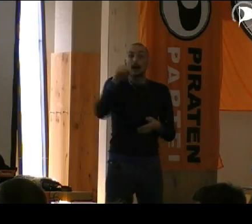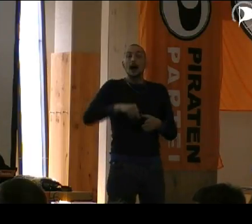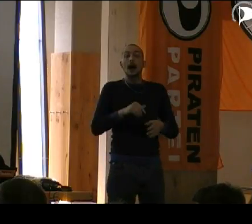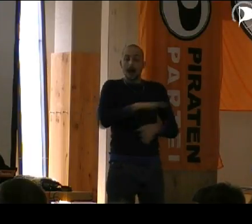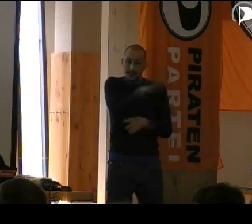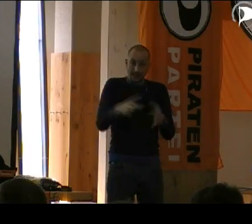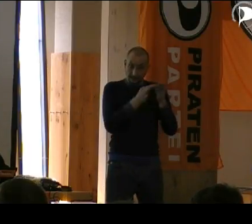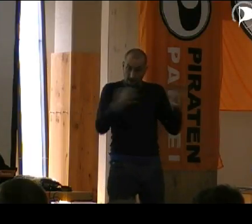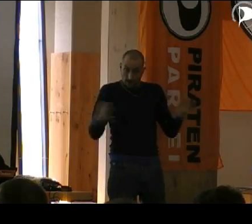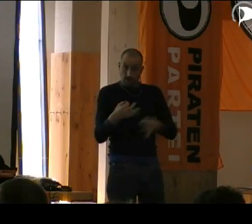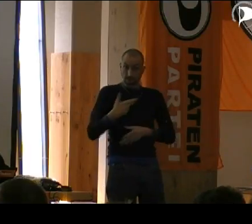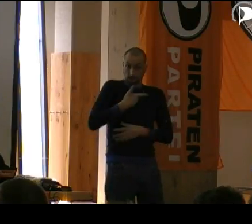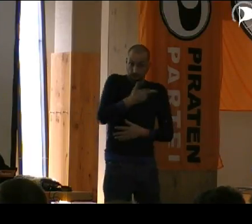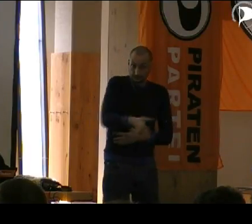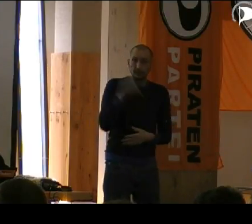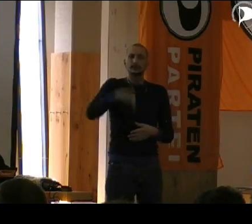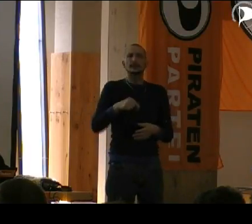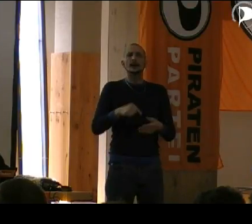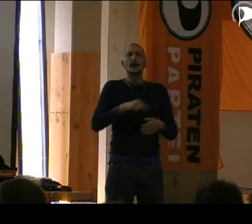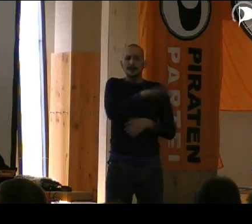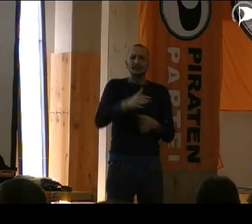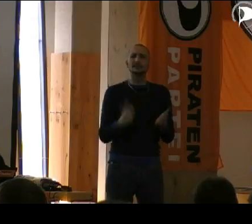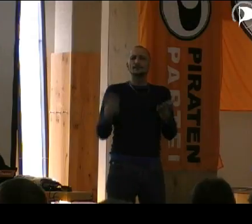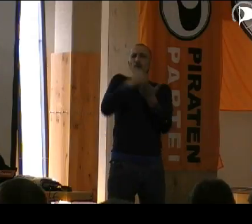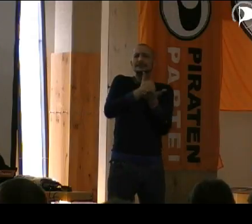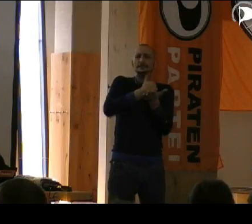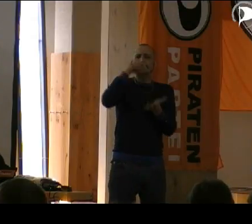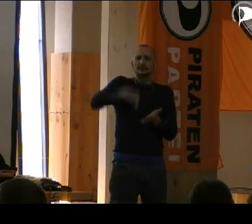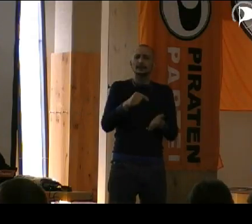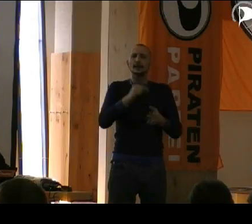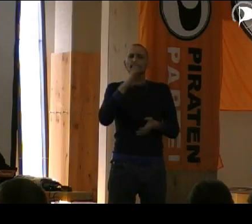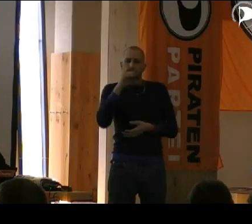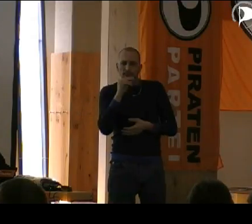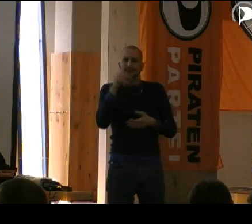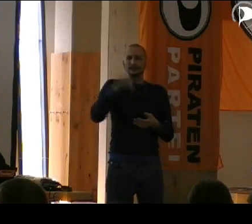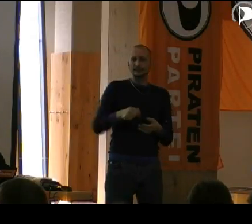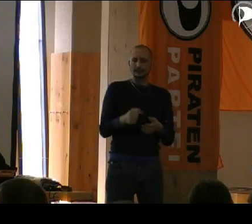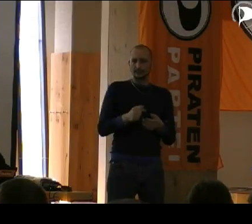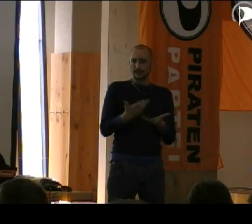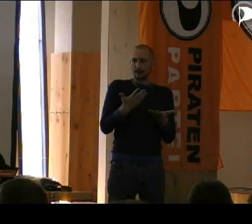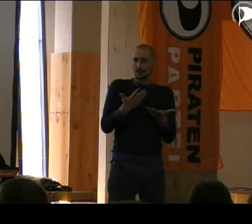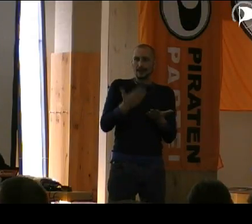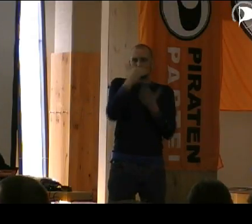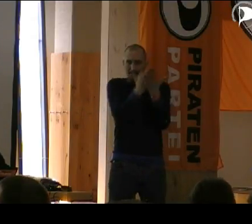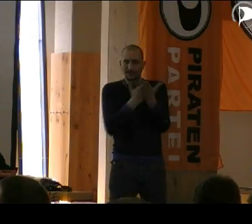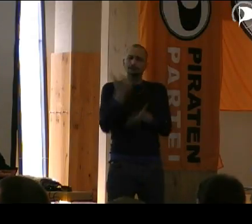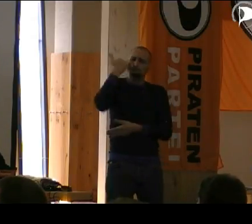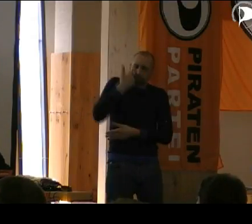den ministerpräsidenten der landesvorsitzender um ein gespräch bitten doch auch das ist sehr schön